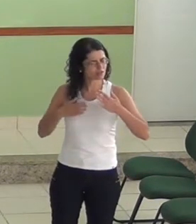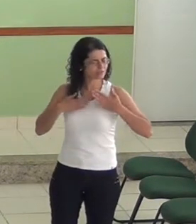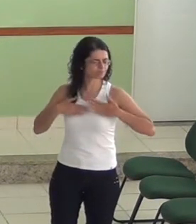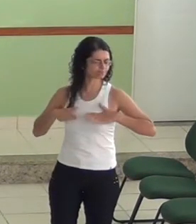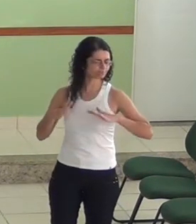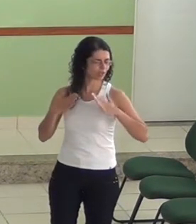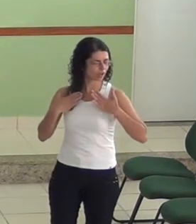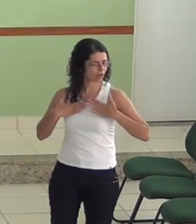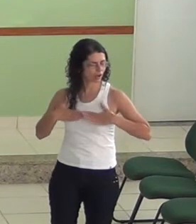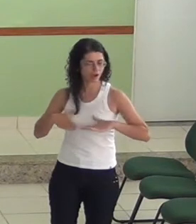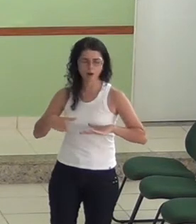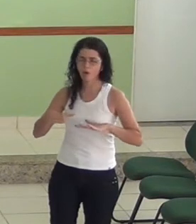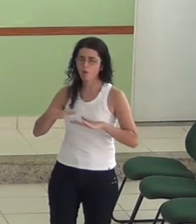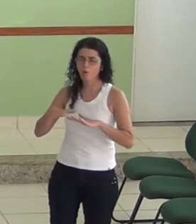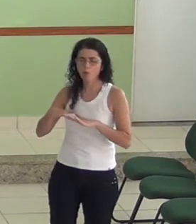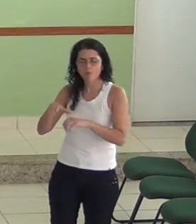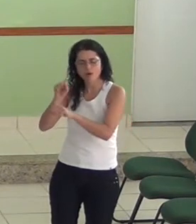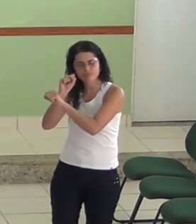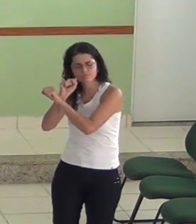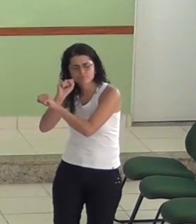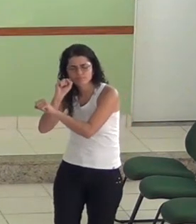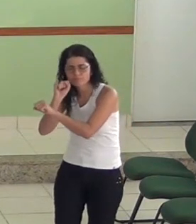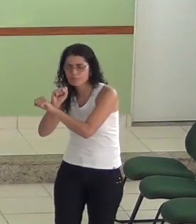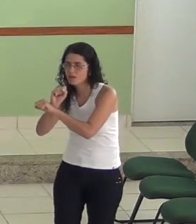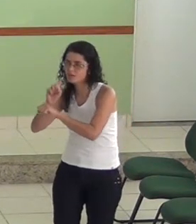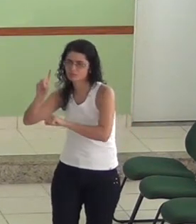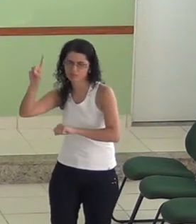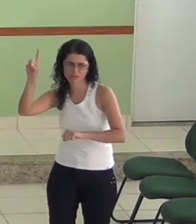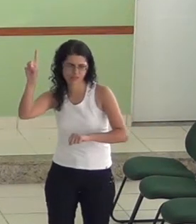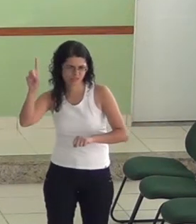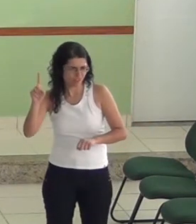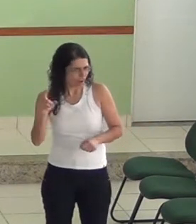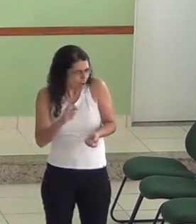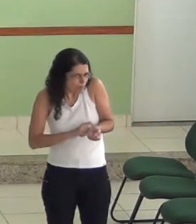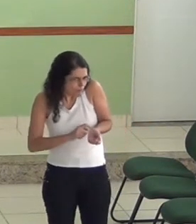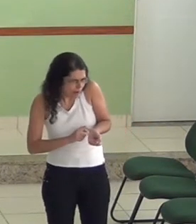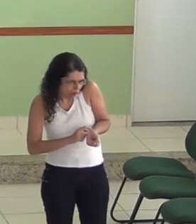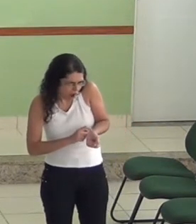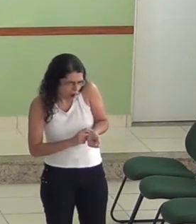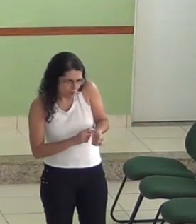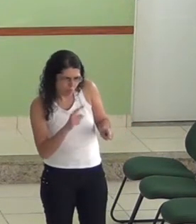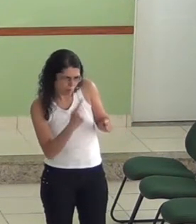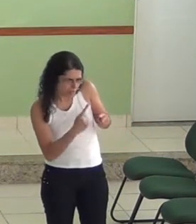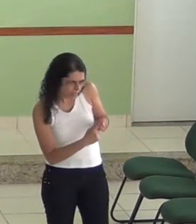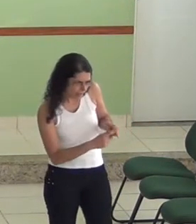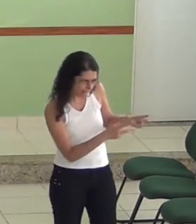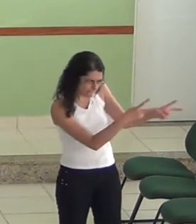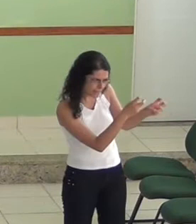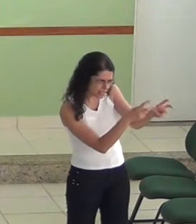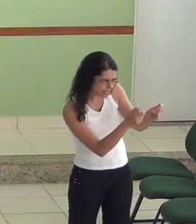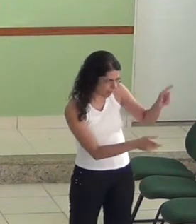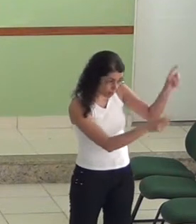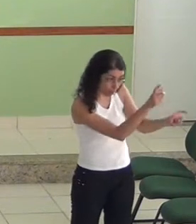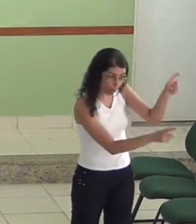por ele com paciência, não se aborreça com o sucesso dos outros, nem com aqueles que maquinam o mal.